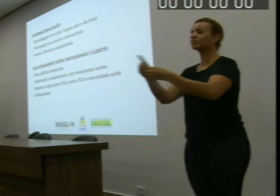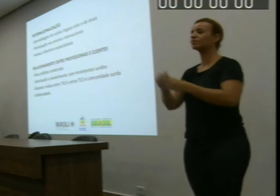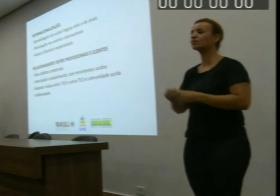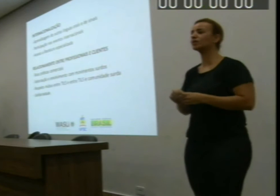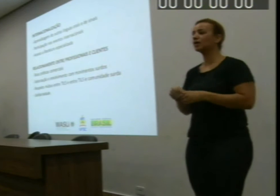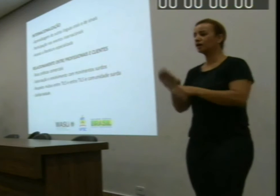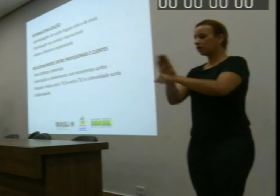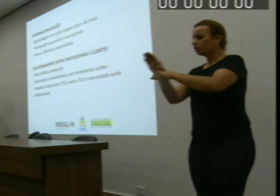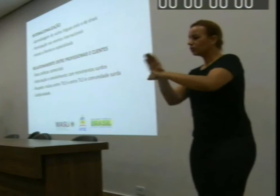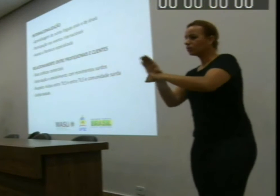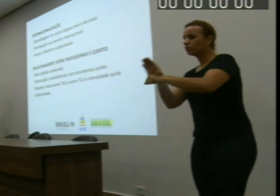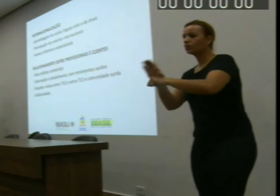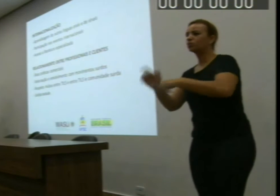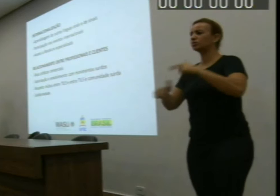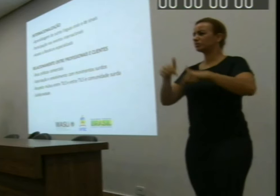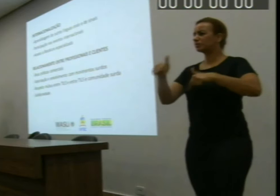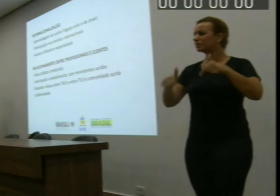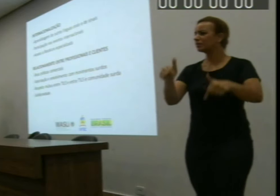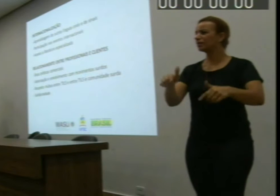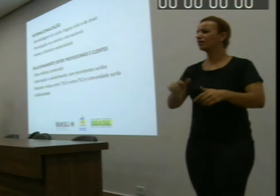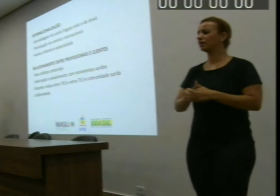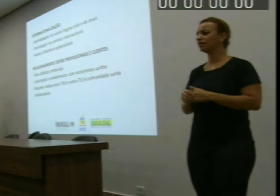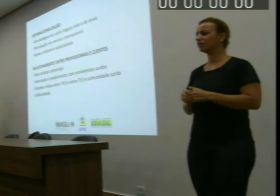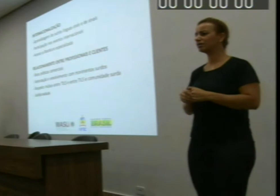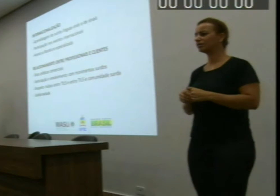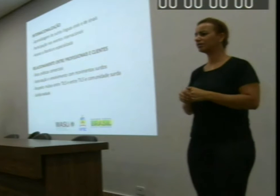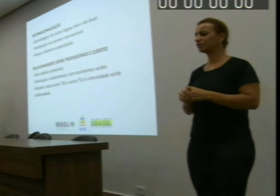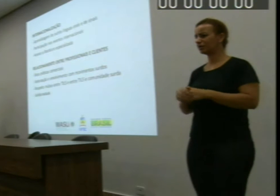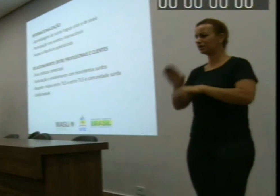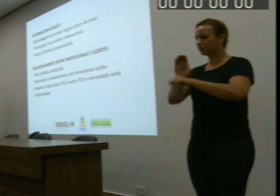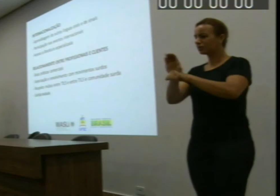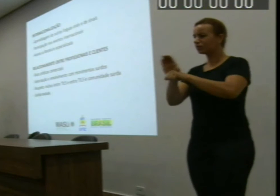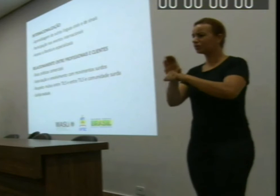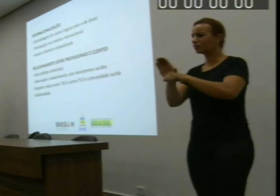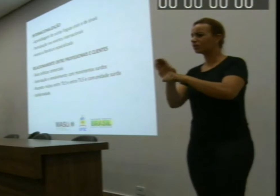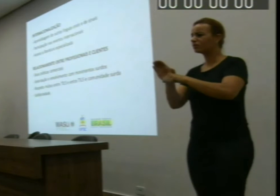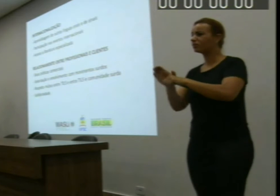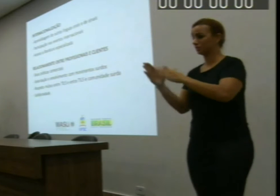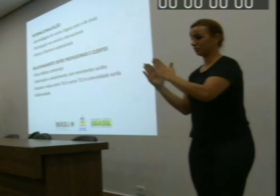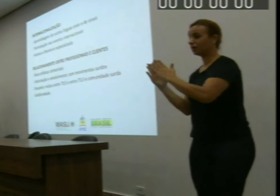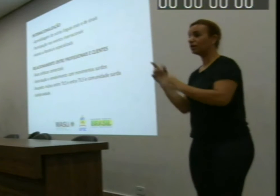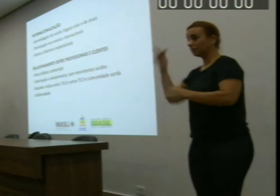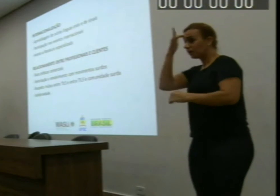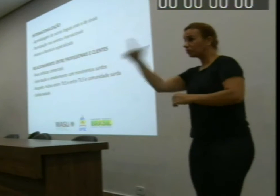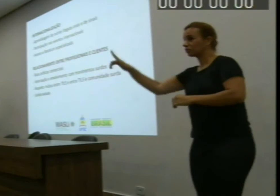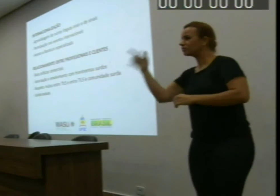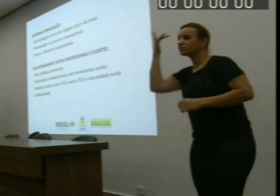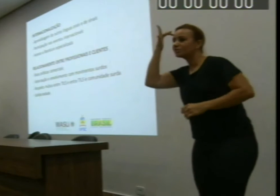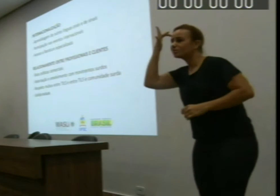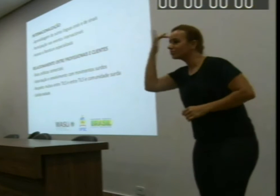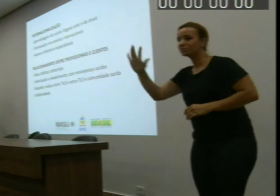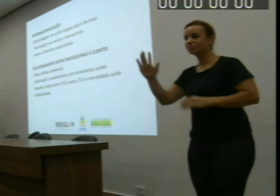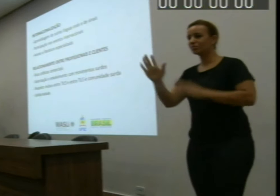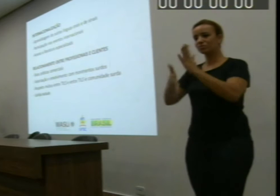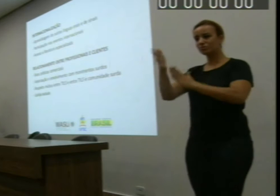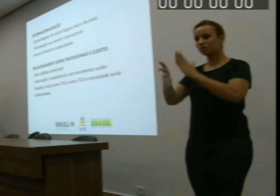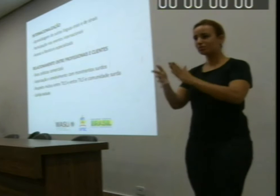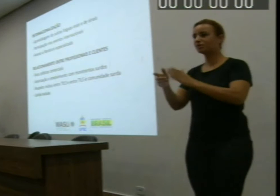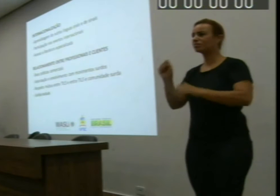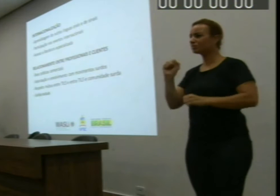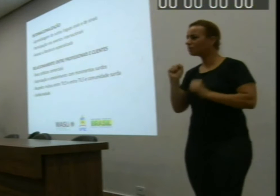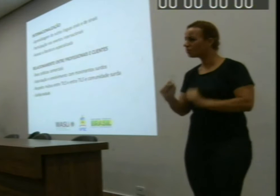curso e e de formação para pros moradores e quem tá oferecendo é um morador